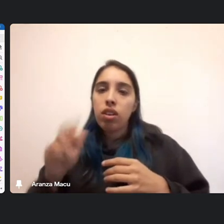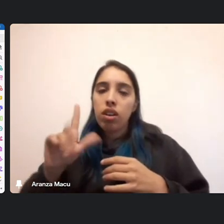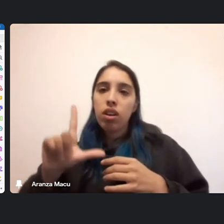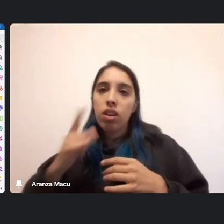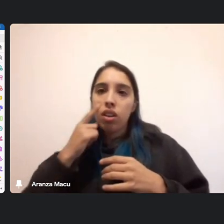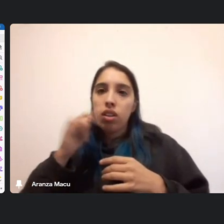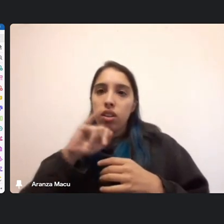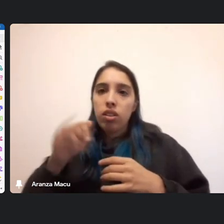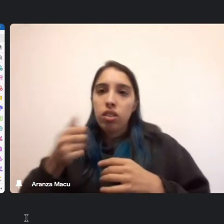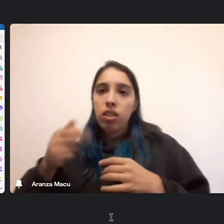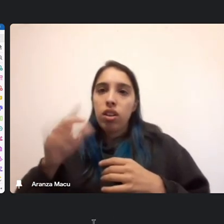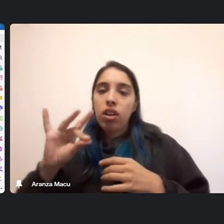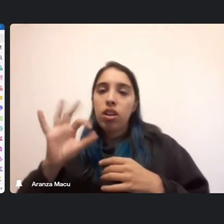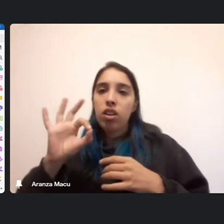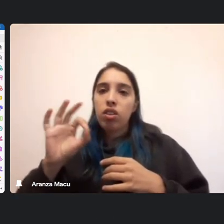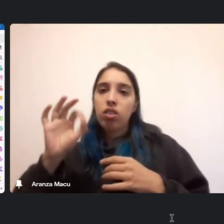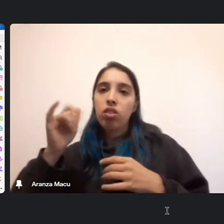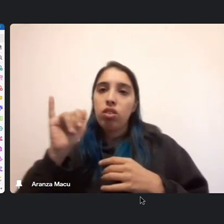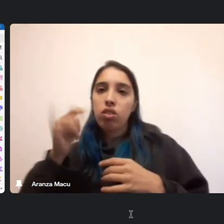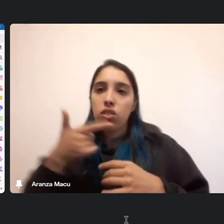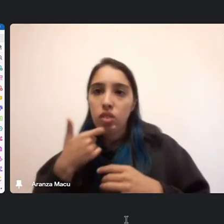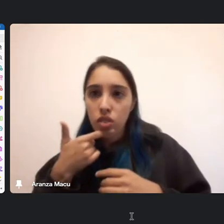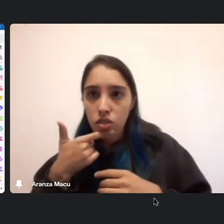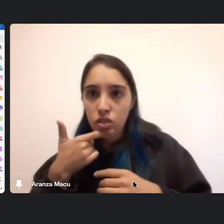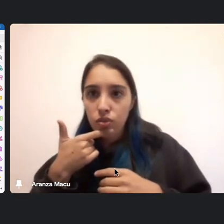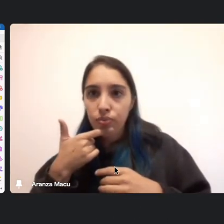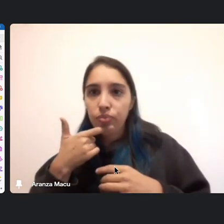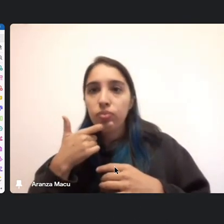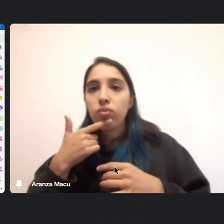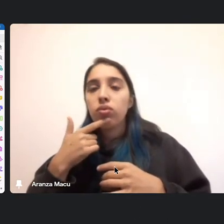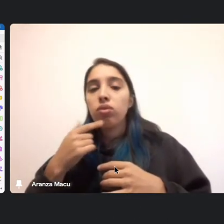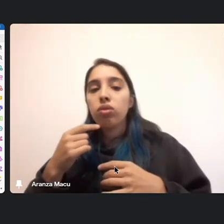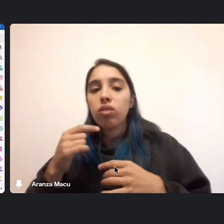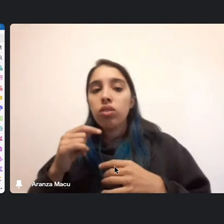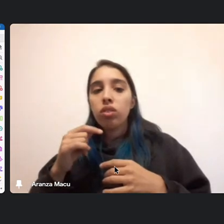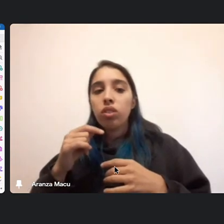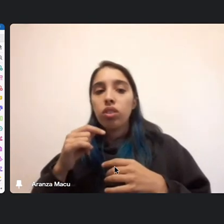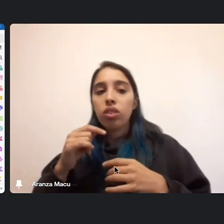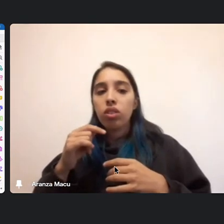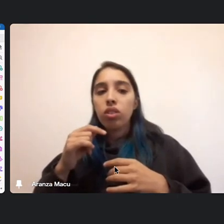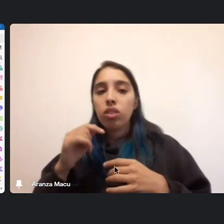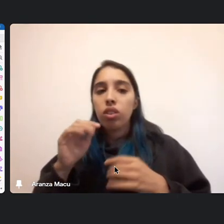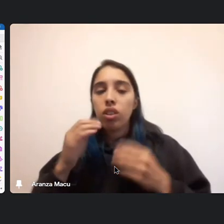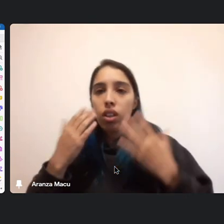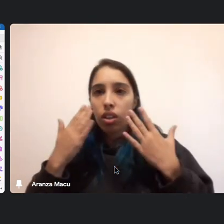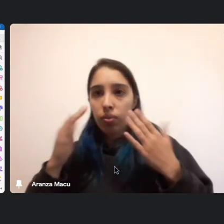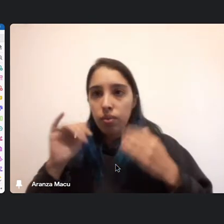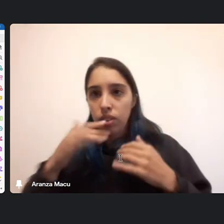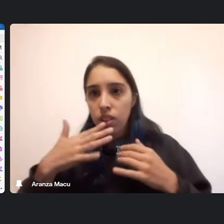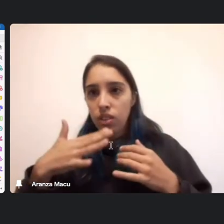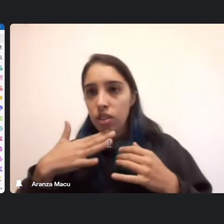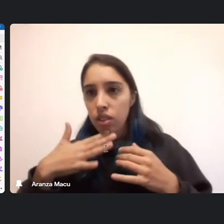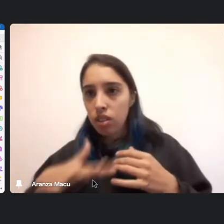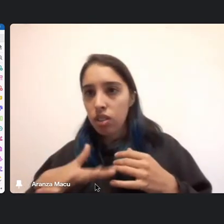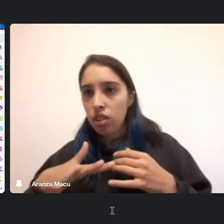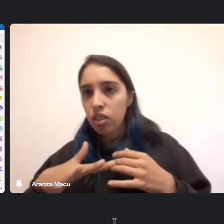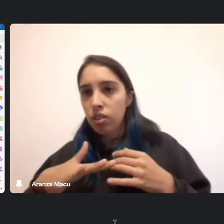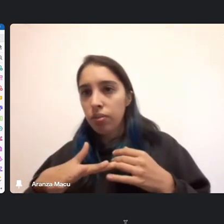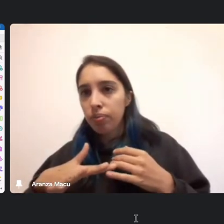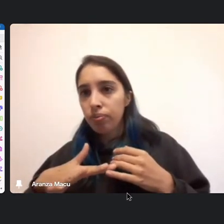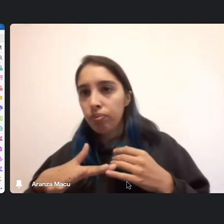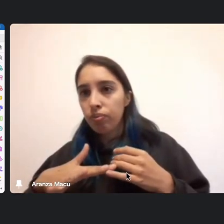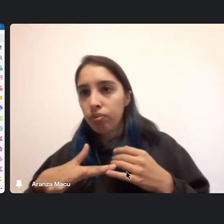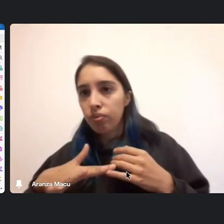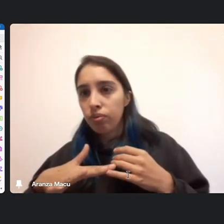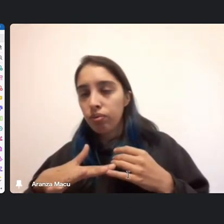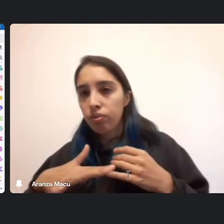currículum. Muy bien. En el aprendizaje del estudiante te faltó Gabriela. ¿Gabriela estaba leyendo? Profe, sí, tiene